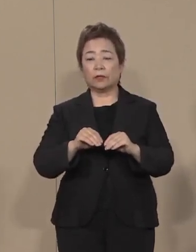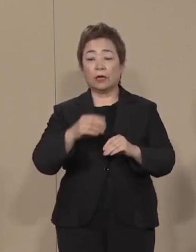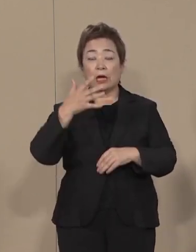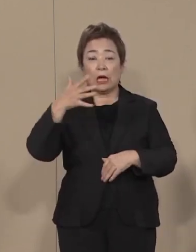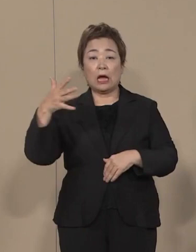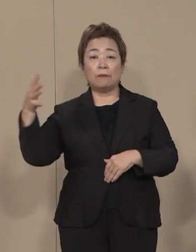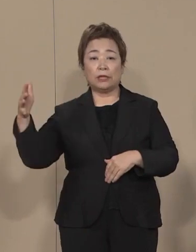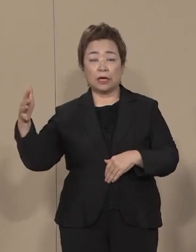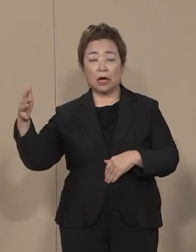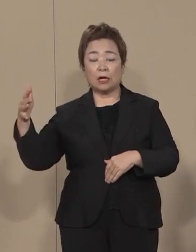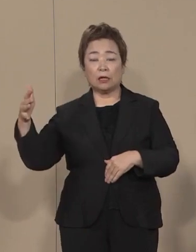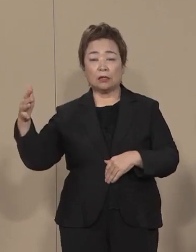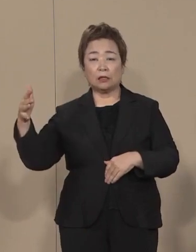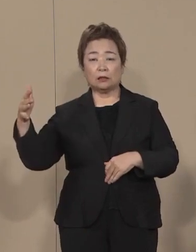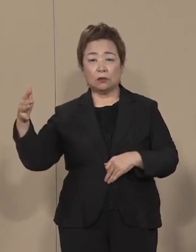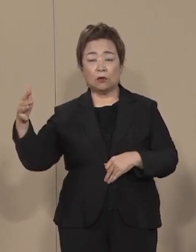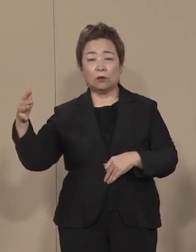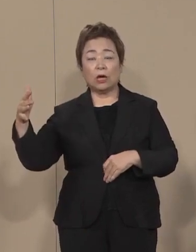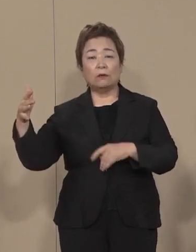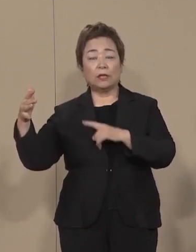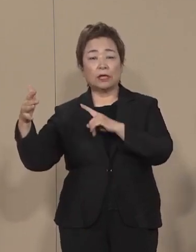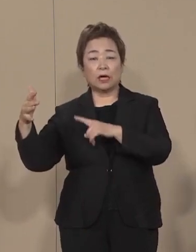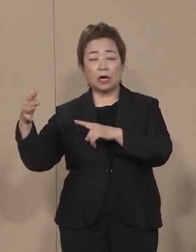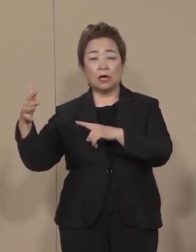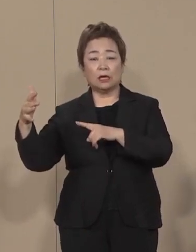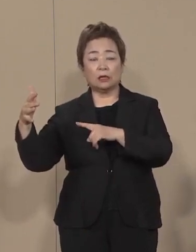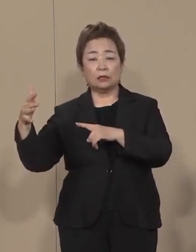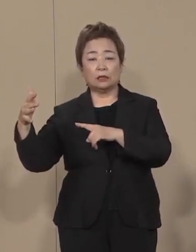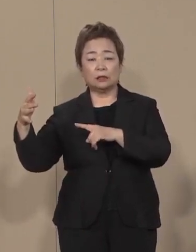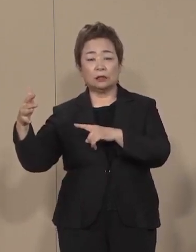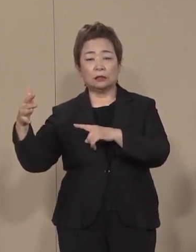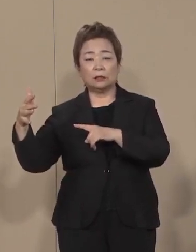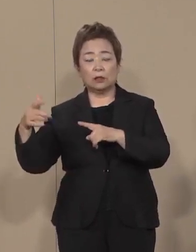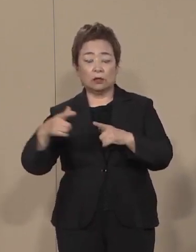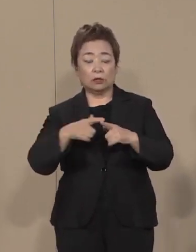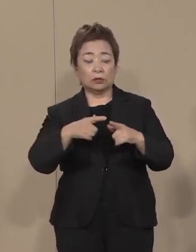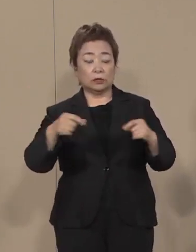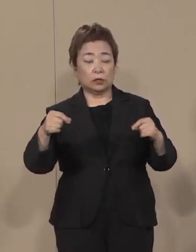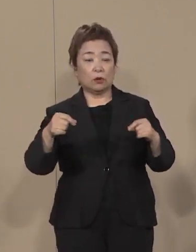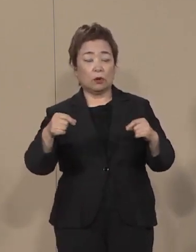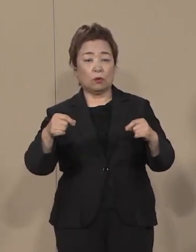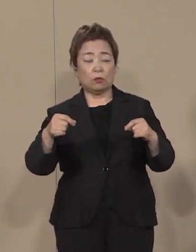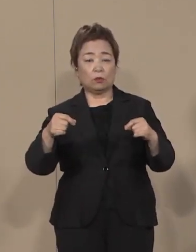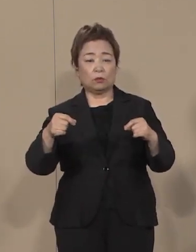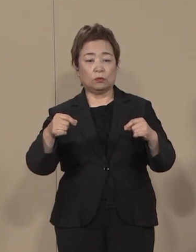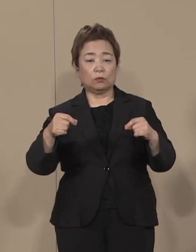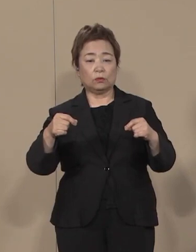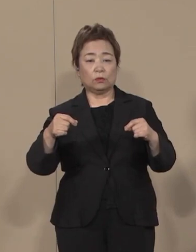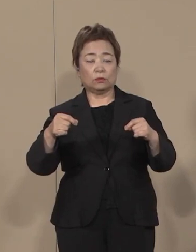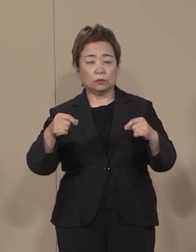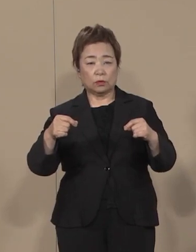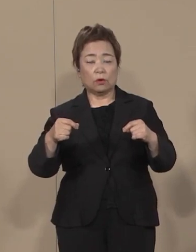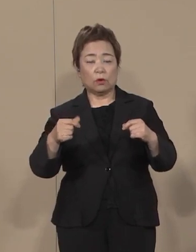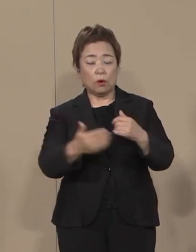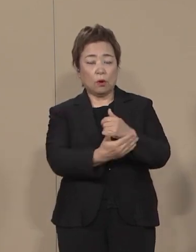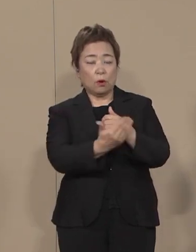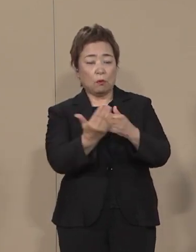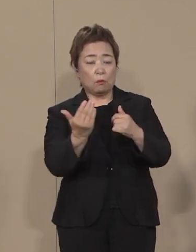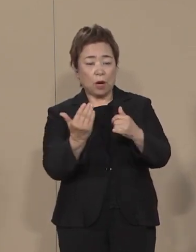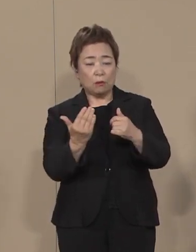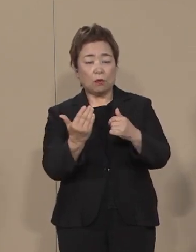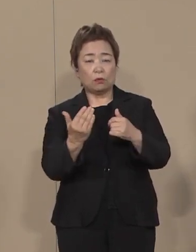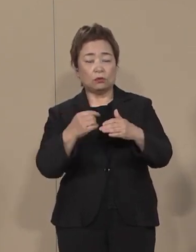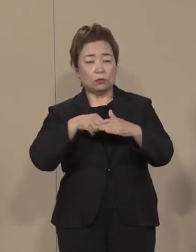アメリカのアメリカが日本の反響の取り柄として